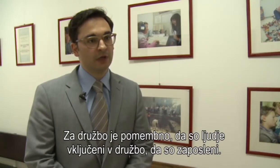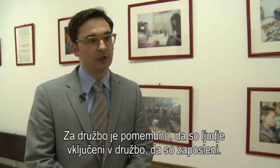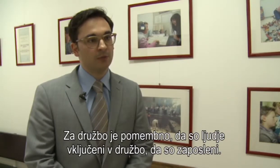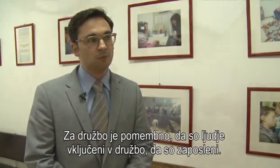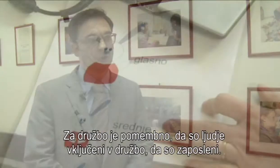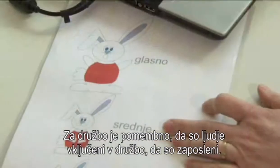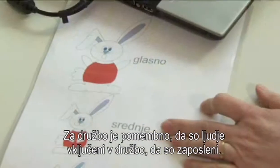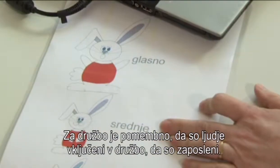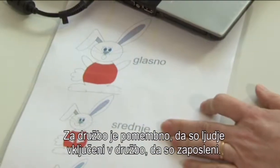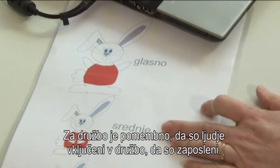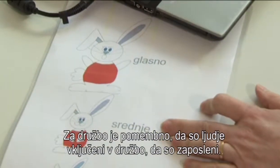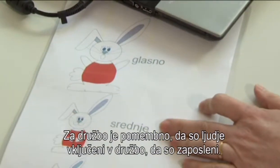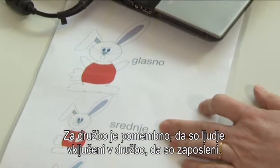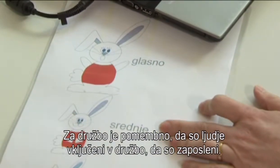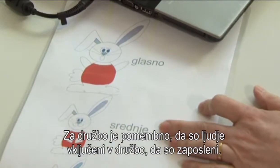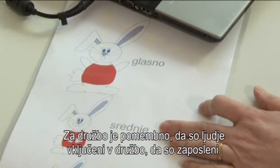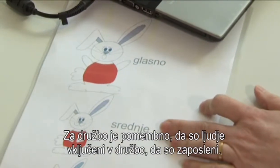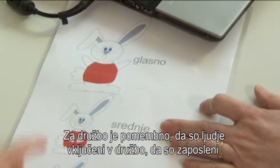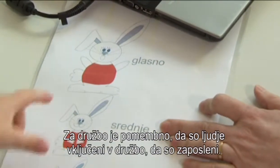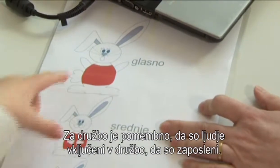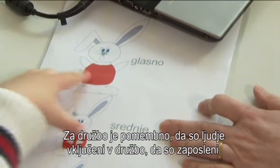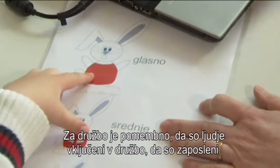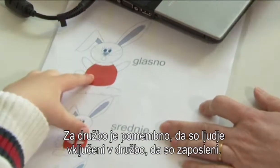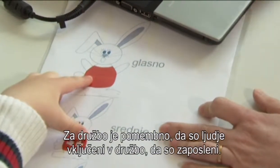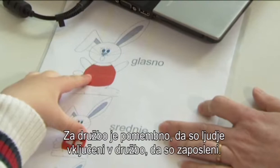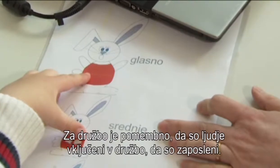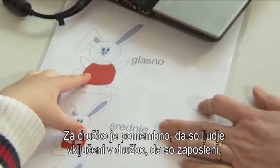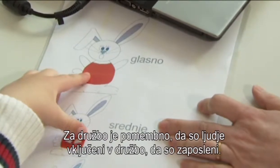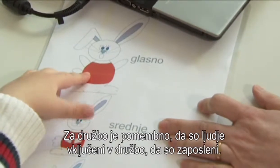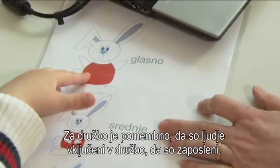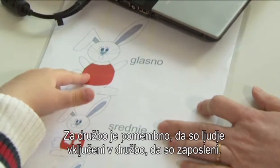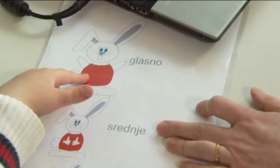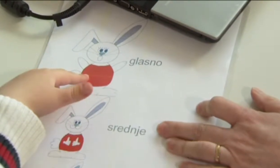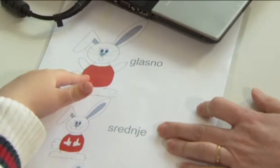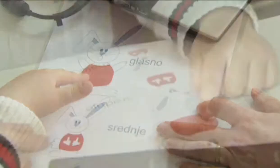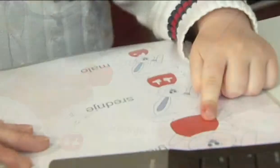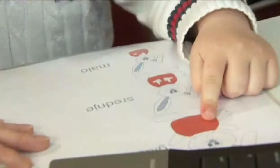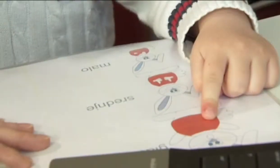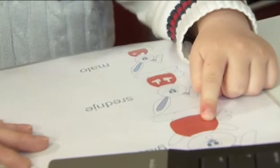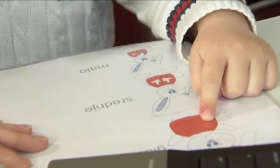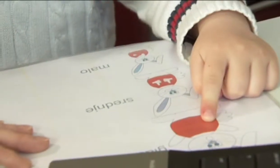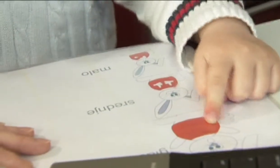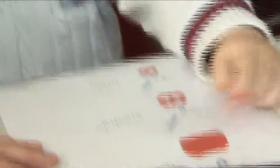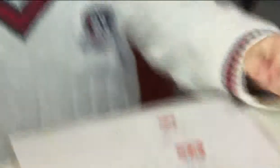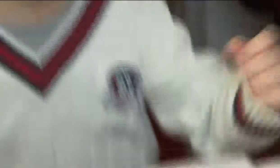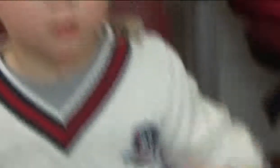have obviously these people integrated in the society to work.